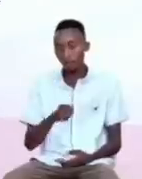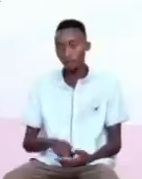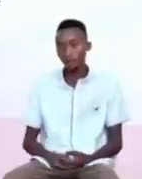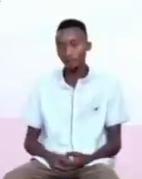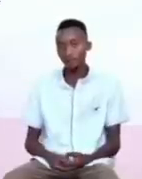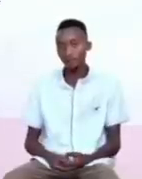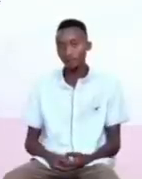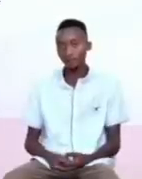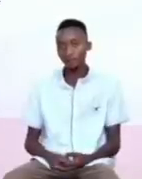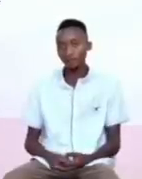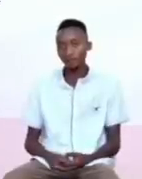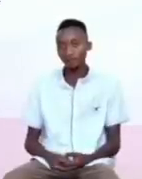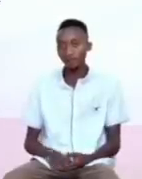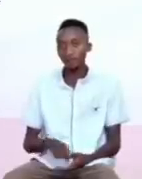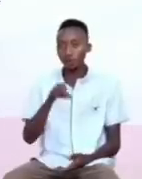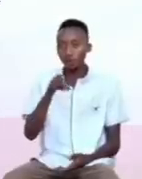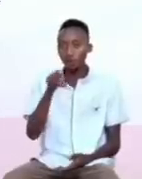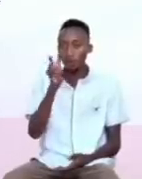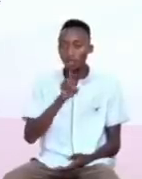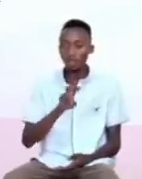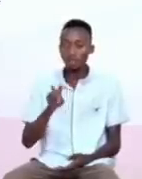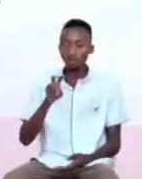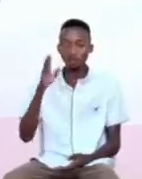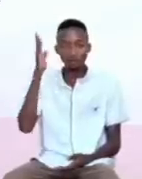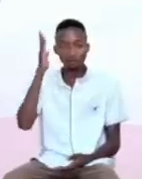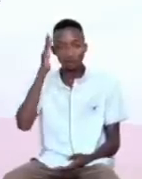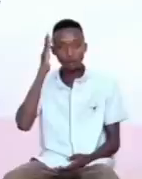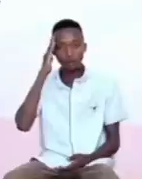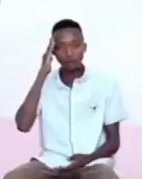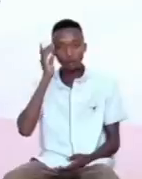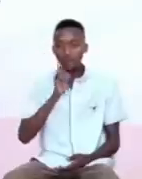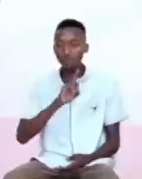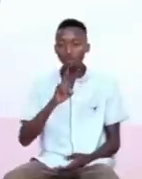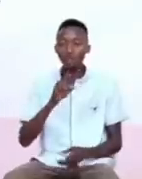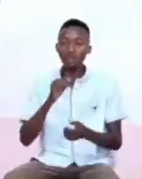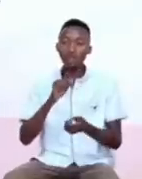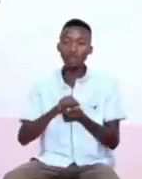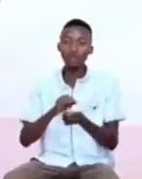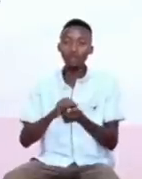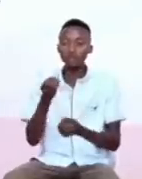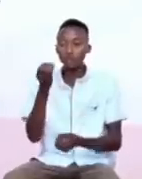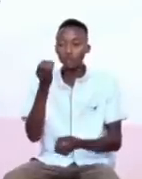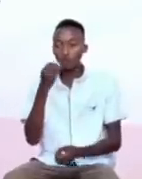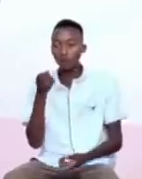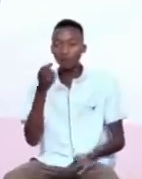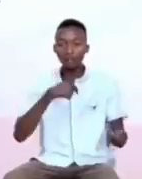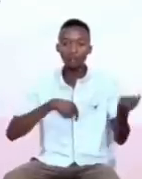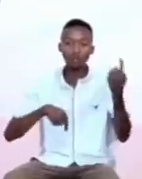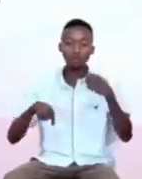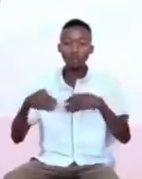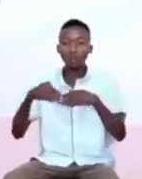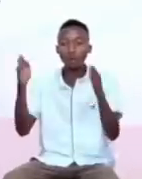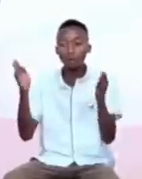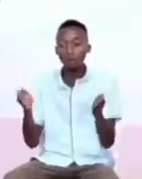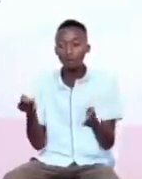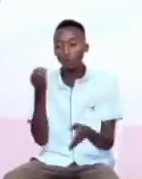Haleluya. Ukitafuta ufahamu, sio kila chakula kitakuja kwenye meza yako